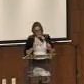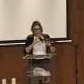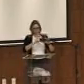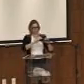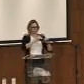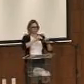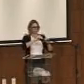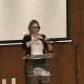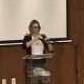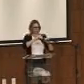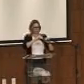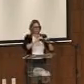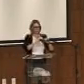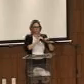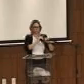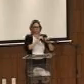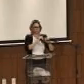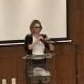alô, som.